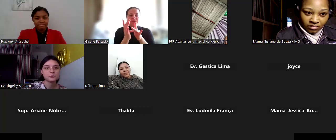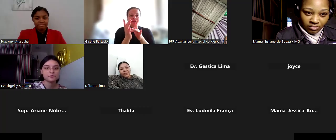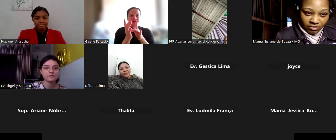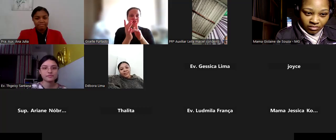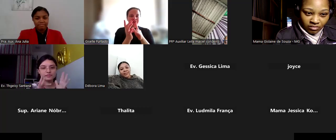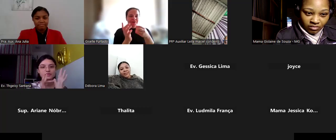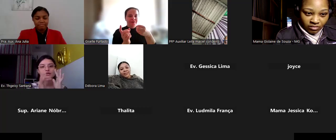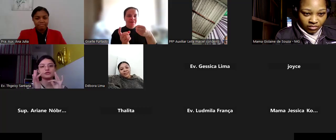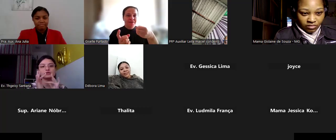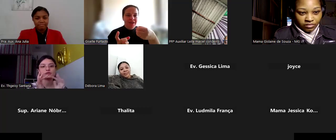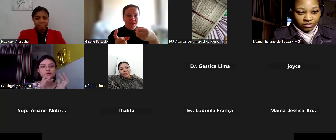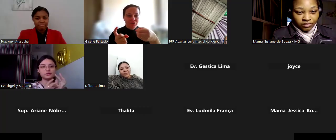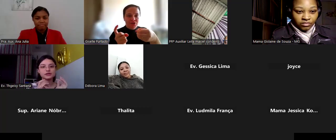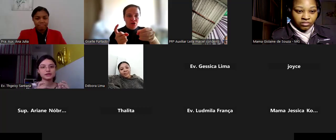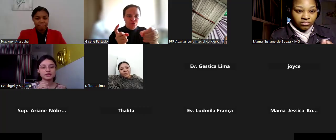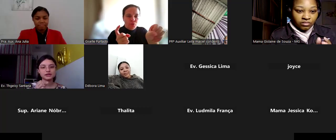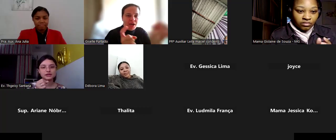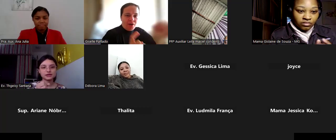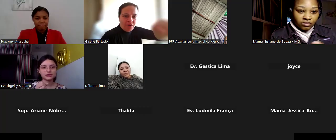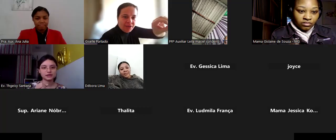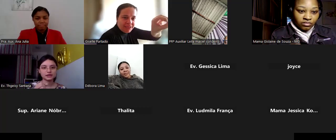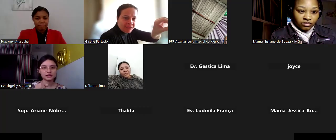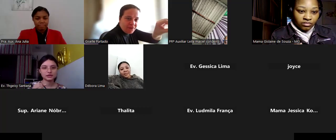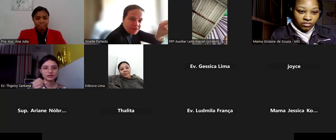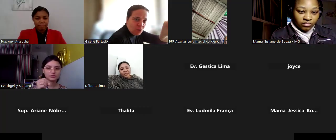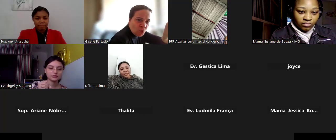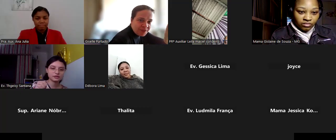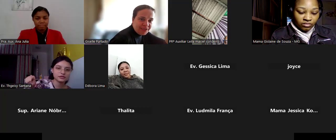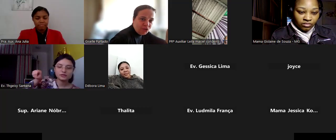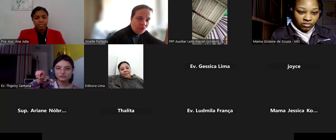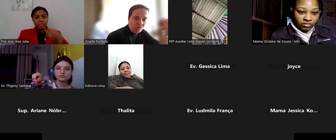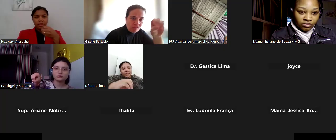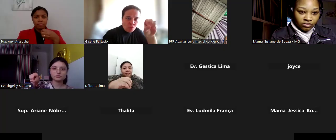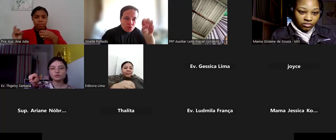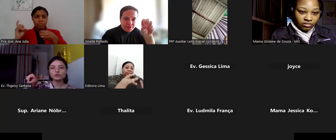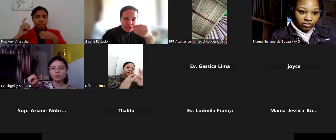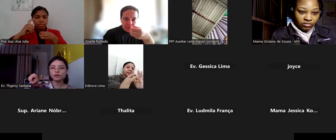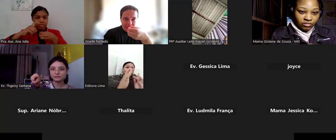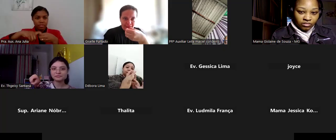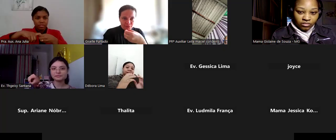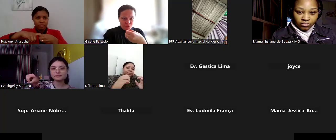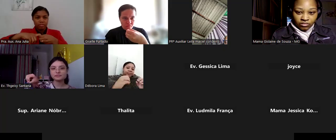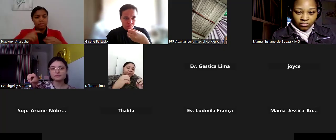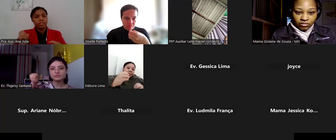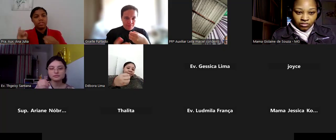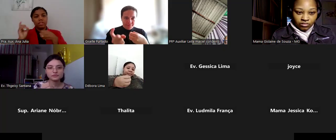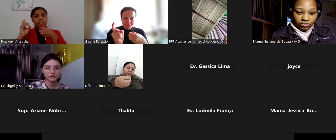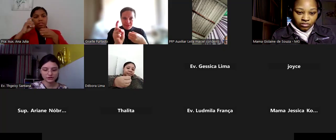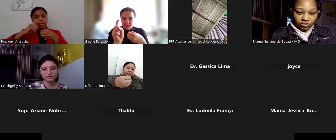Jesus. Esse é o sinal de voltar, ó. Você vai fazer um ozinho deitado.